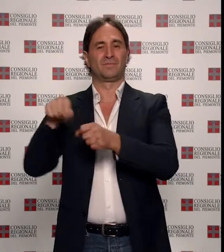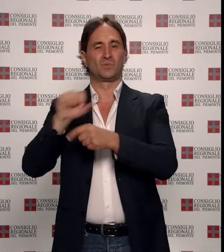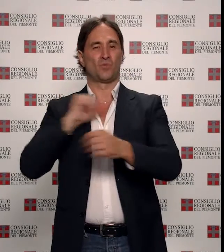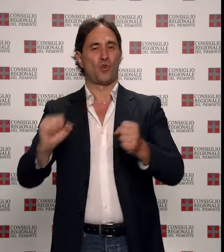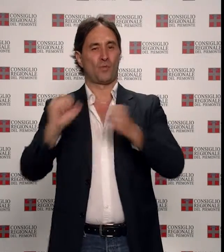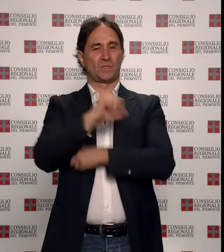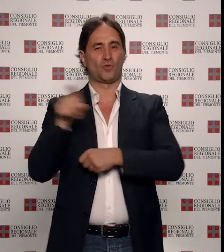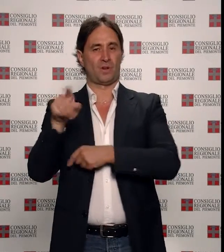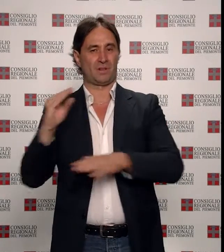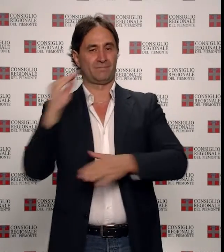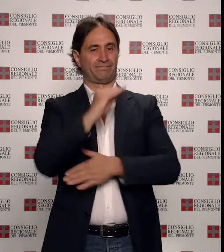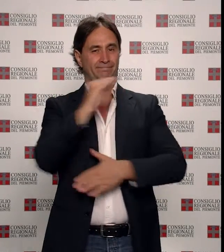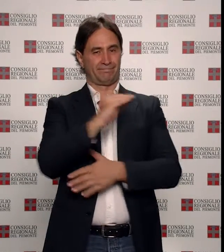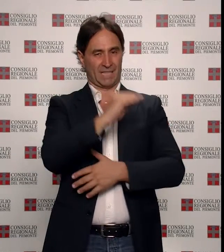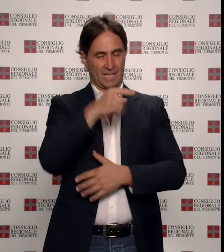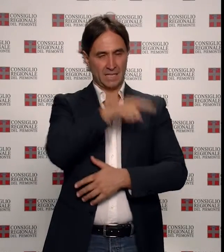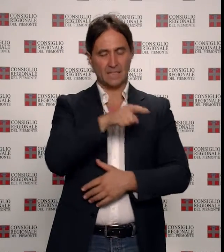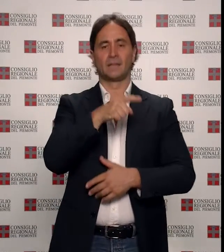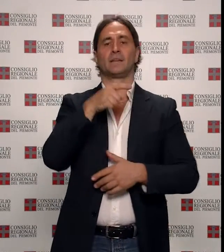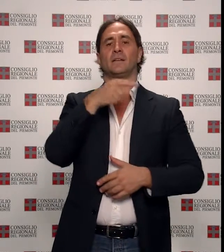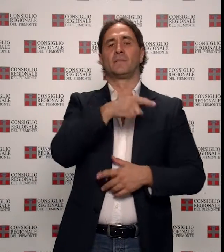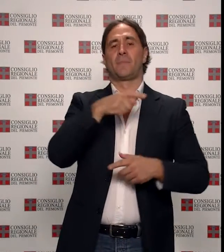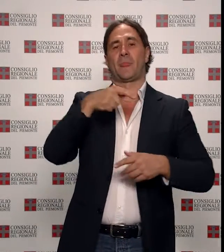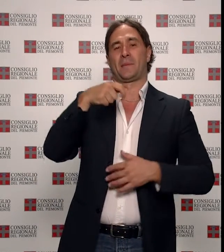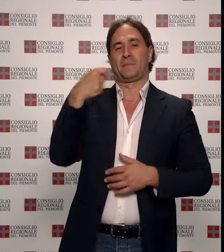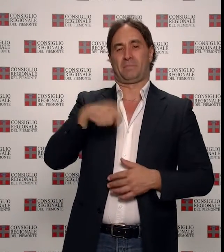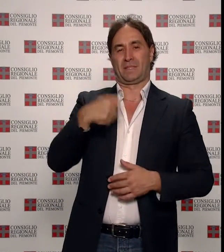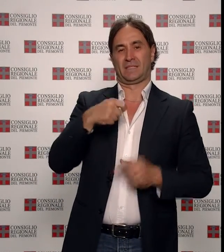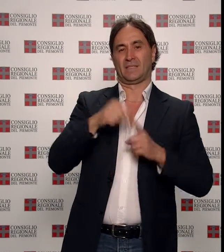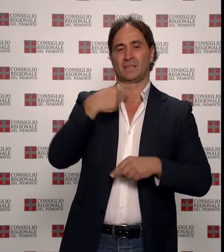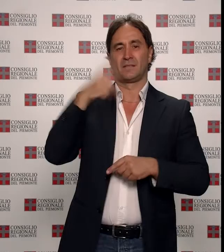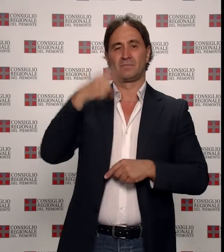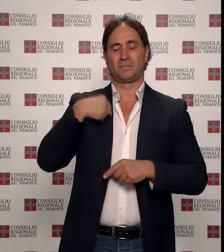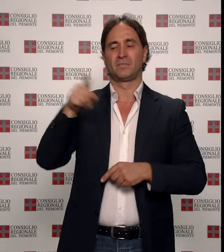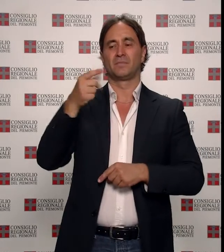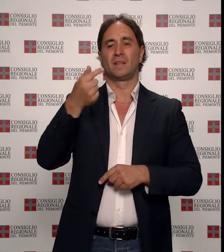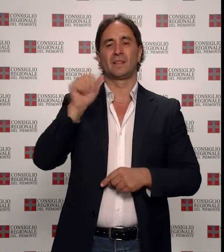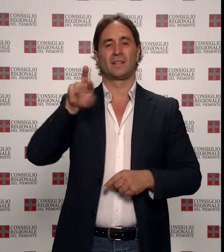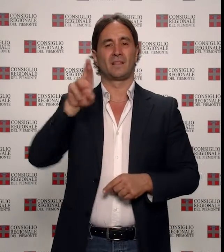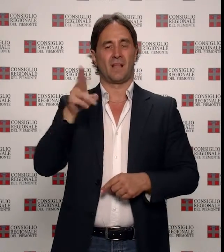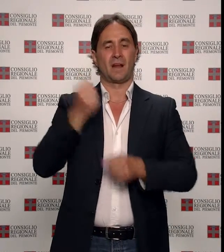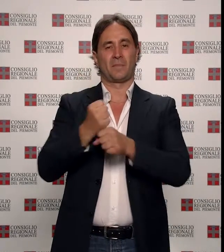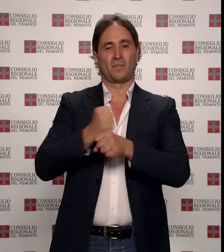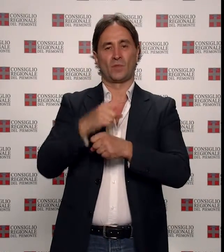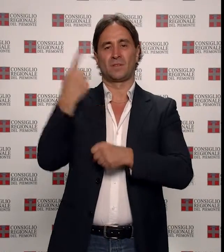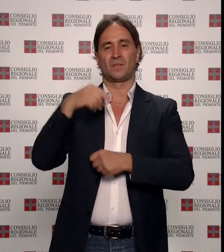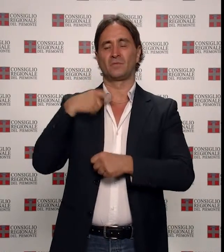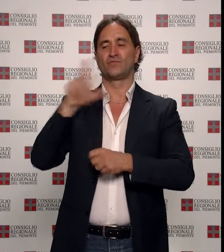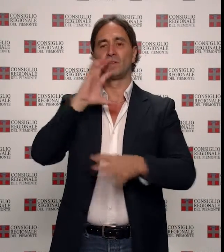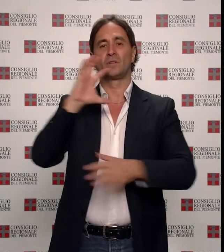del 14 luglio, ha svolto una comunicazione sulla sentenza del TAR del Piemonte che ha respinto 3 dei 4 ricorsi sulle